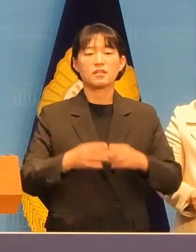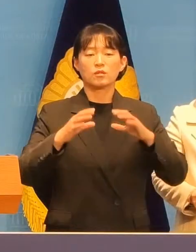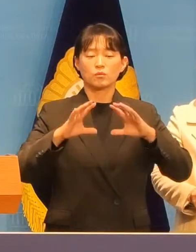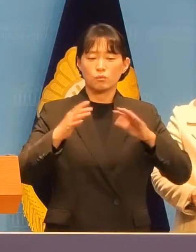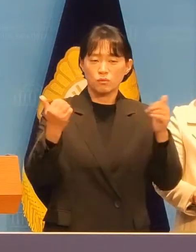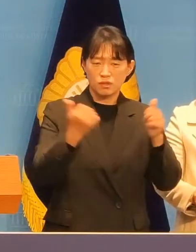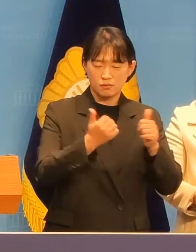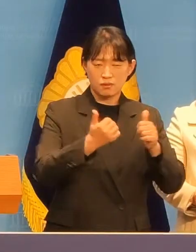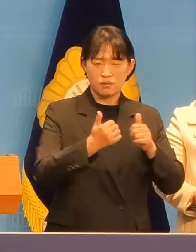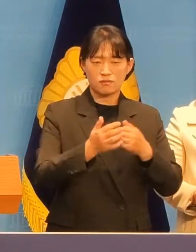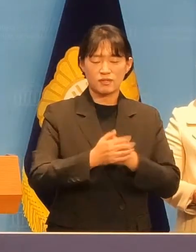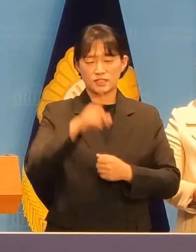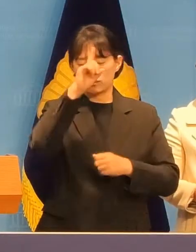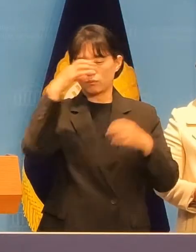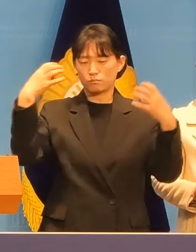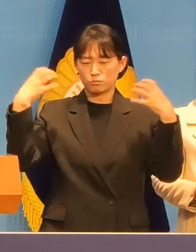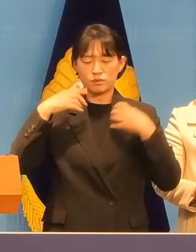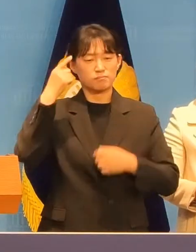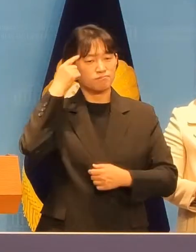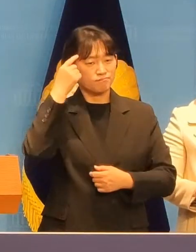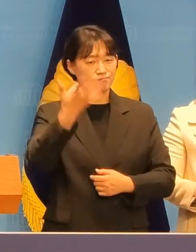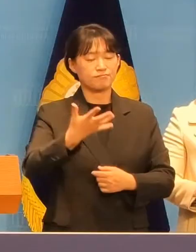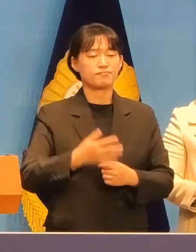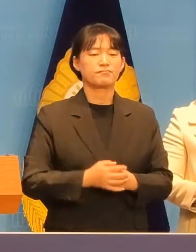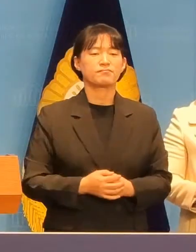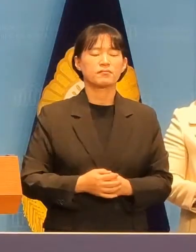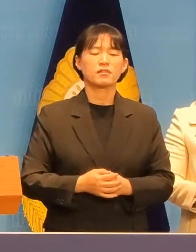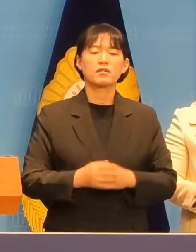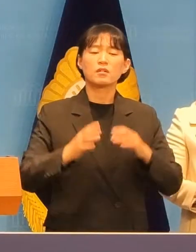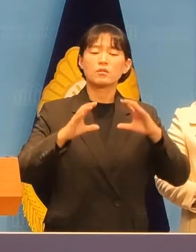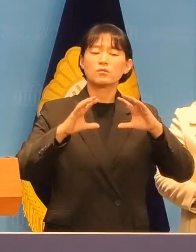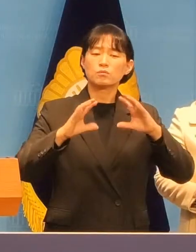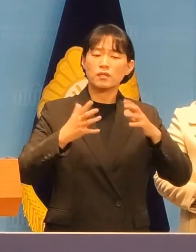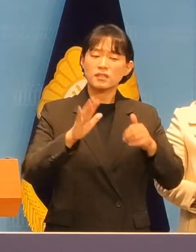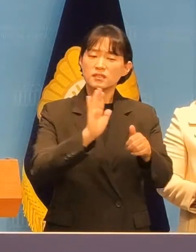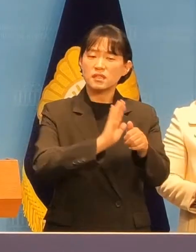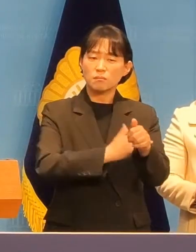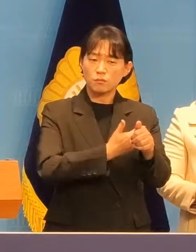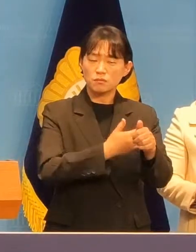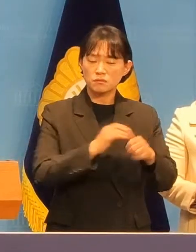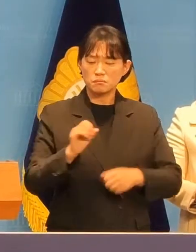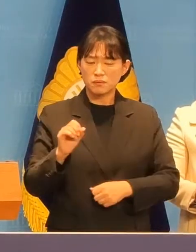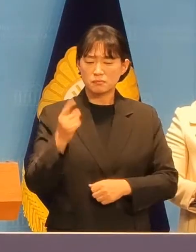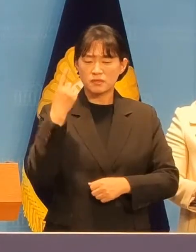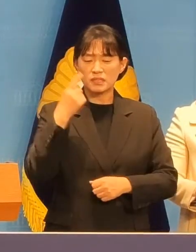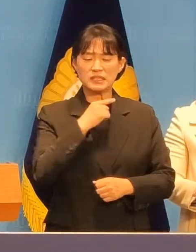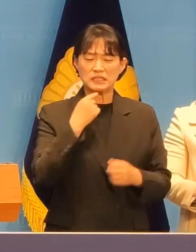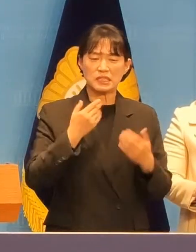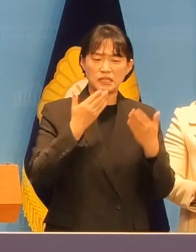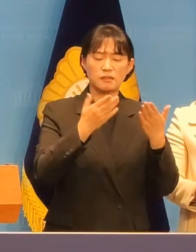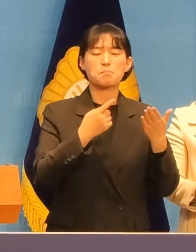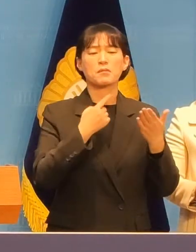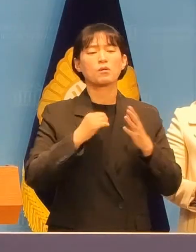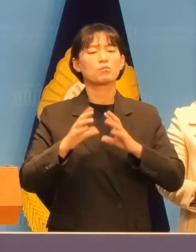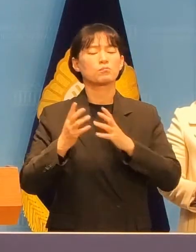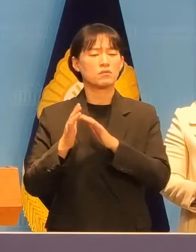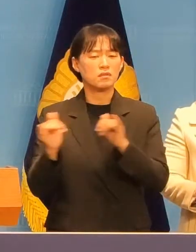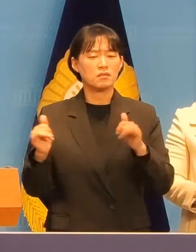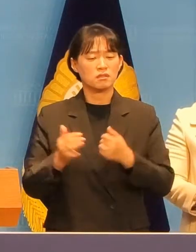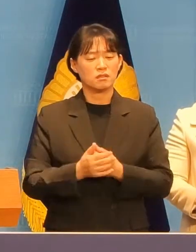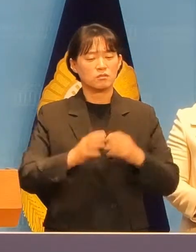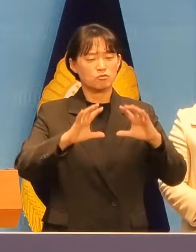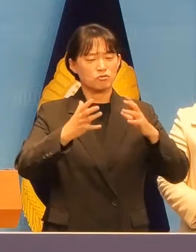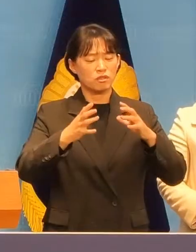국회와 정부에 묻습니다. 국가의 잘못으로 희생된 국민에게